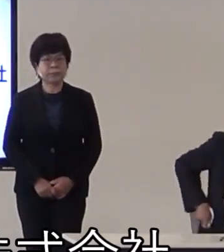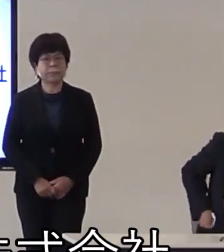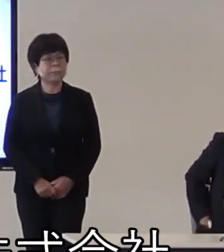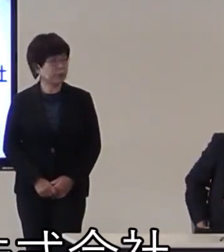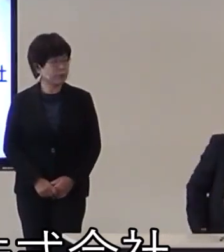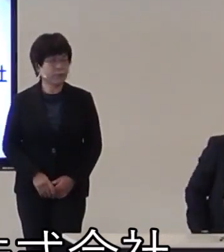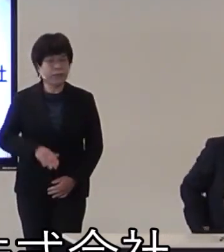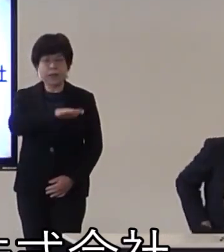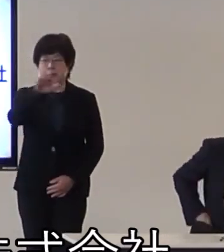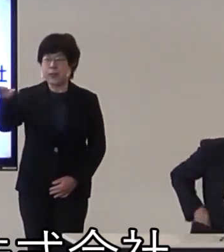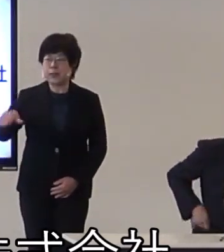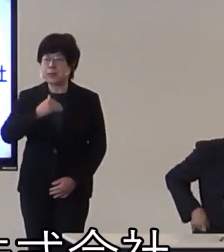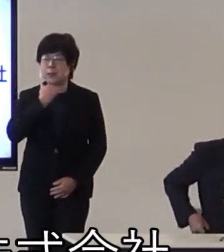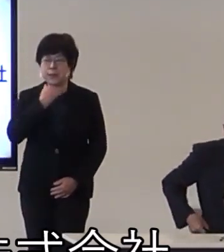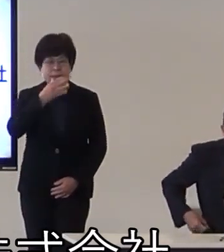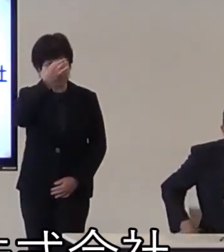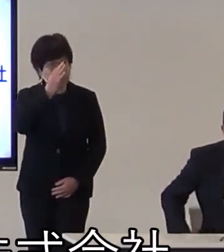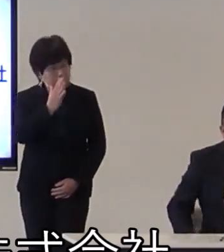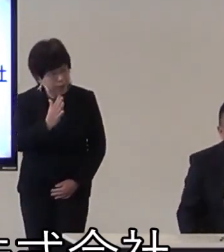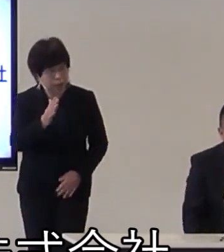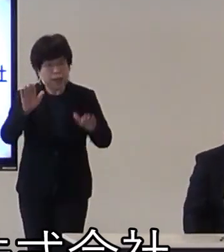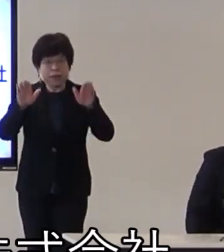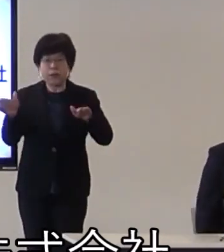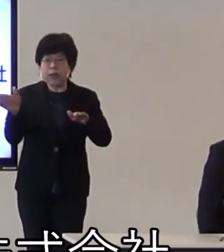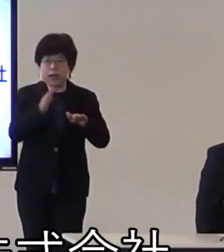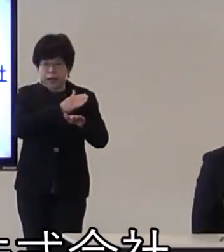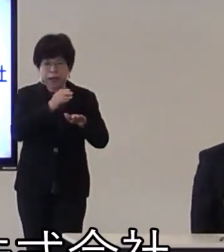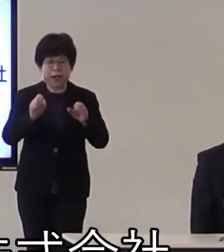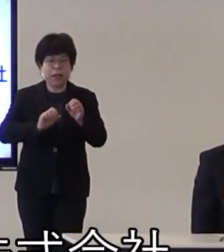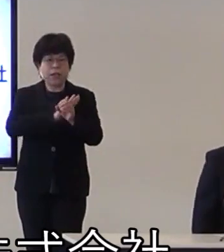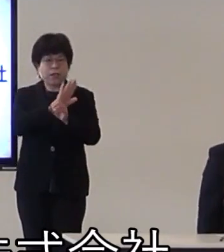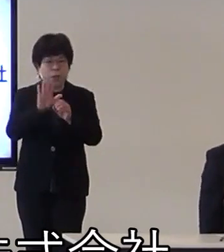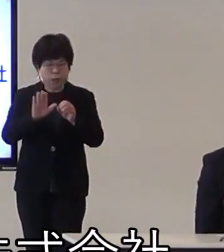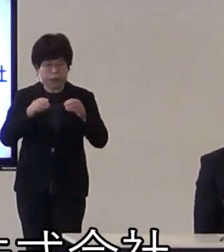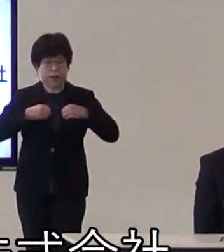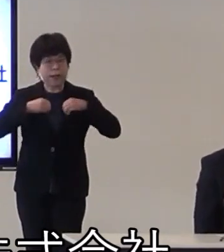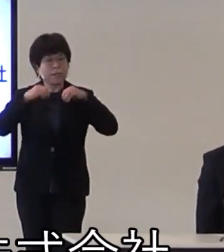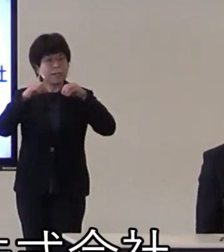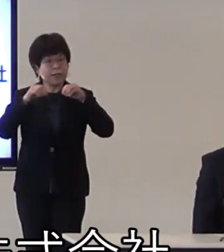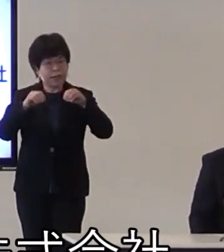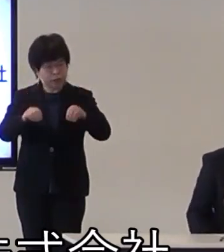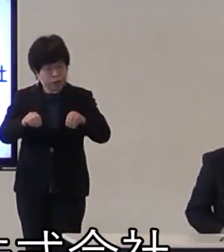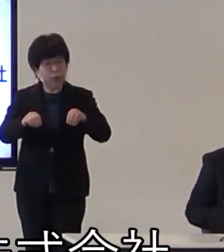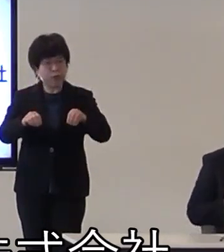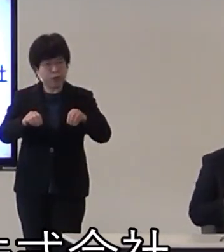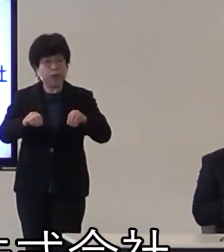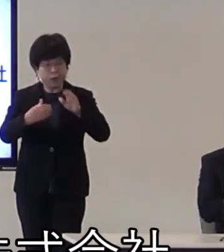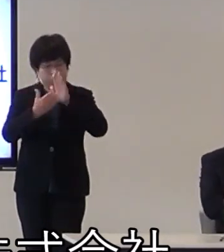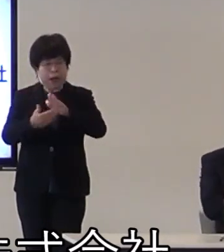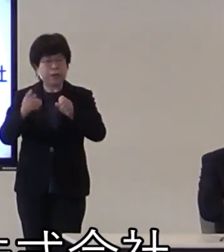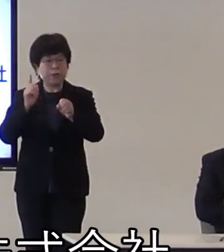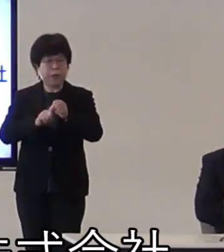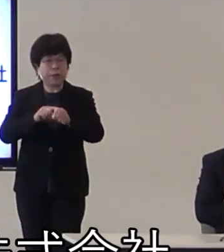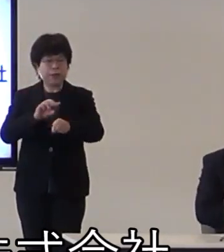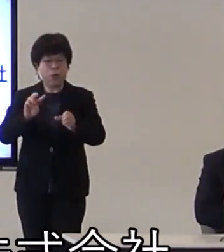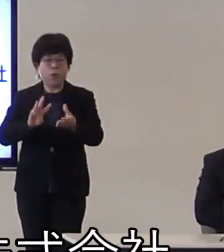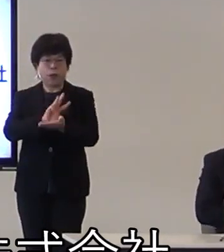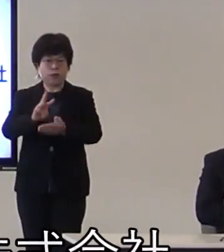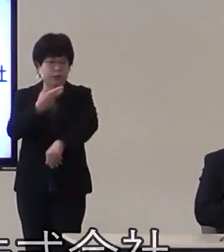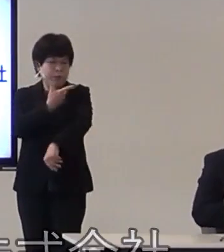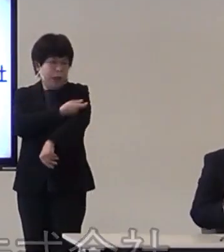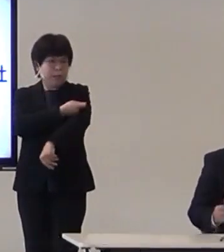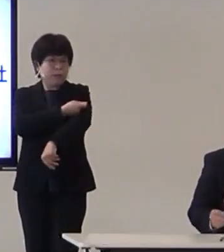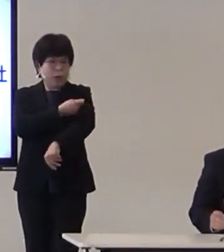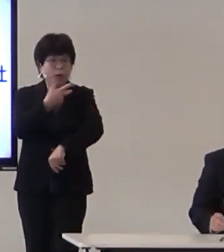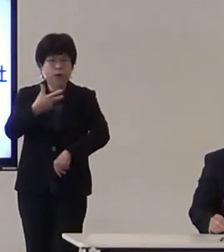それでは大変お待たせをいたしました。ただいまより新型コロナウイルス感染症のワクチン接種につきまして、シミックホールディング株式会